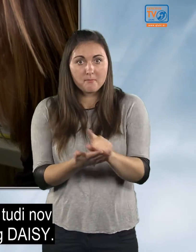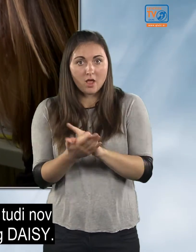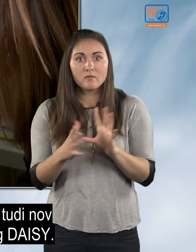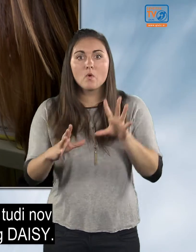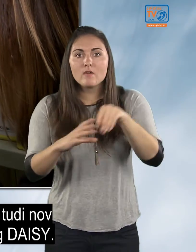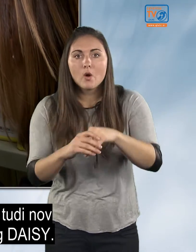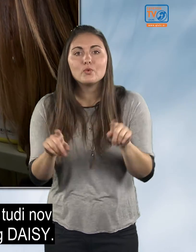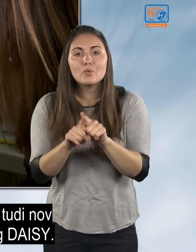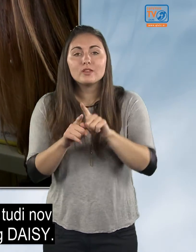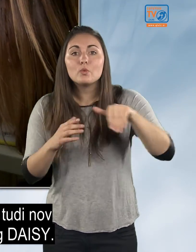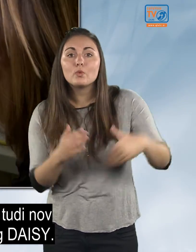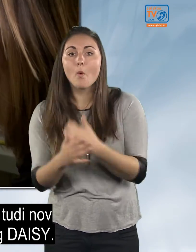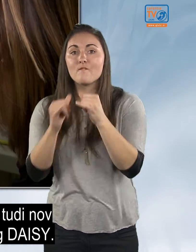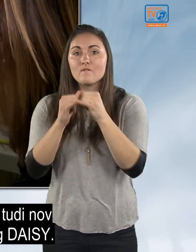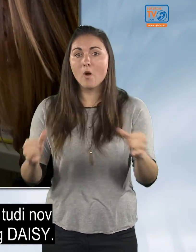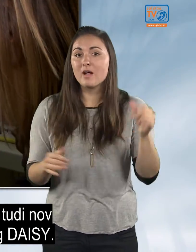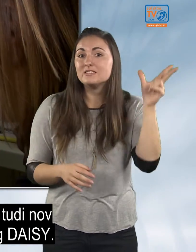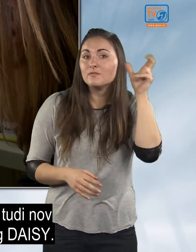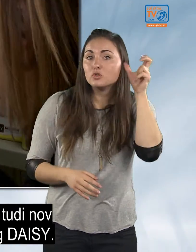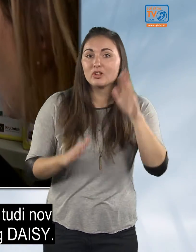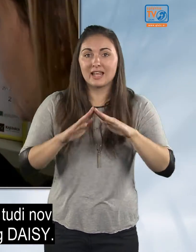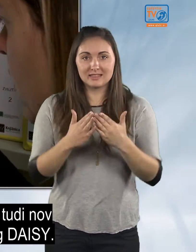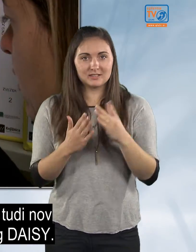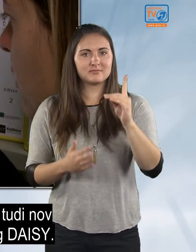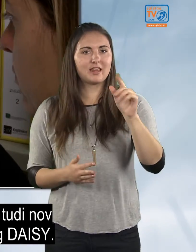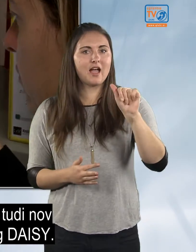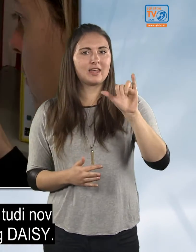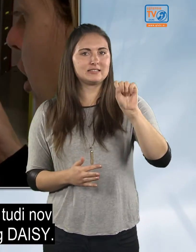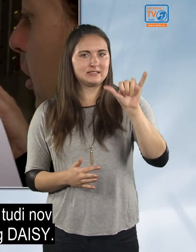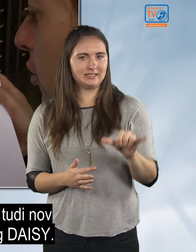Pravkar pa uvajajo tudi nov format zvočnih knjig, Daisy.